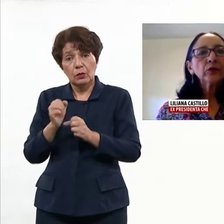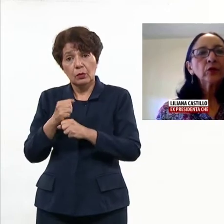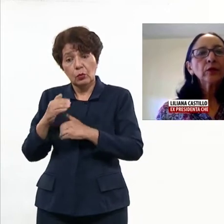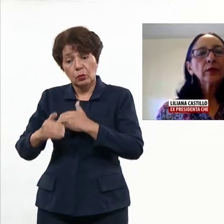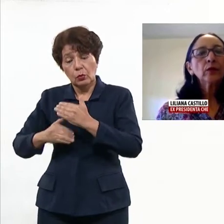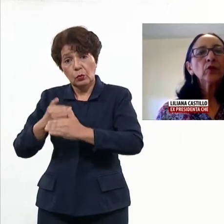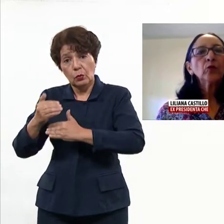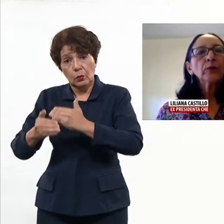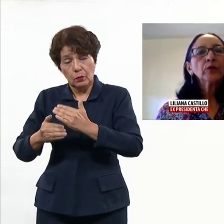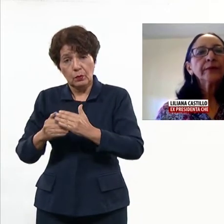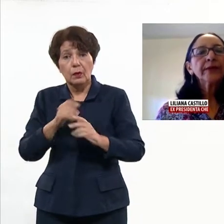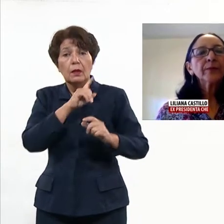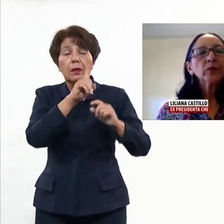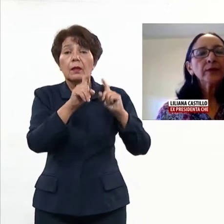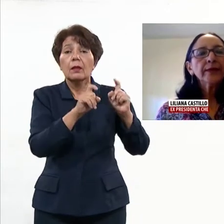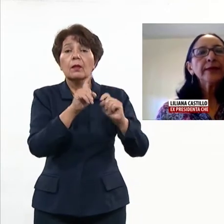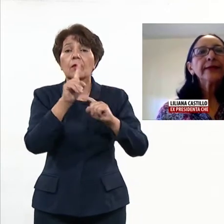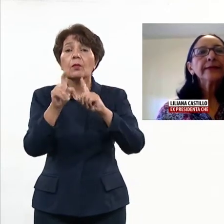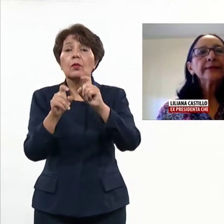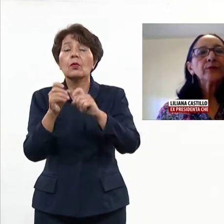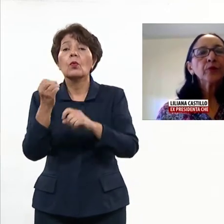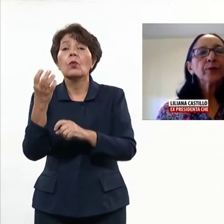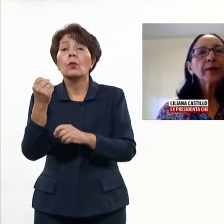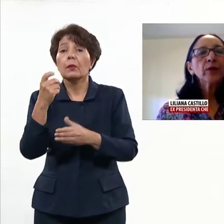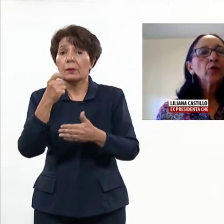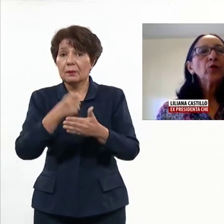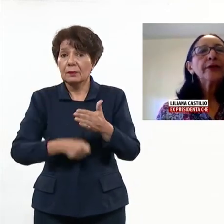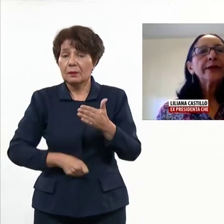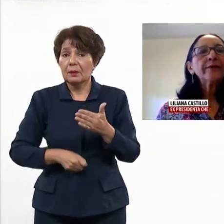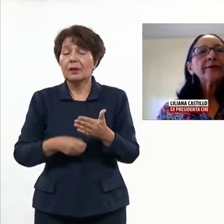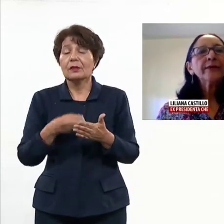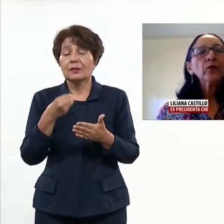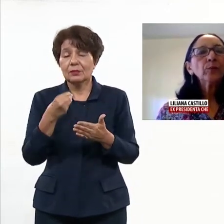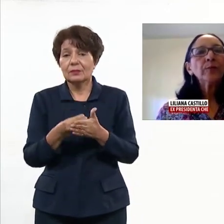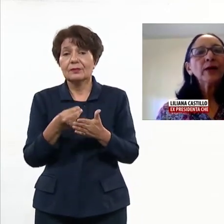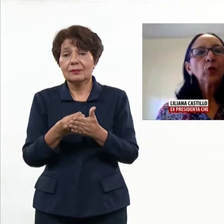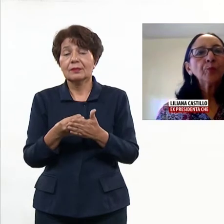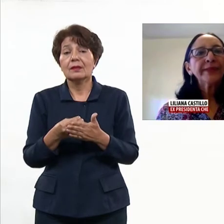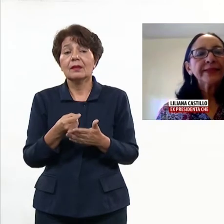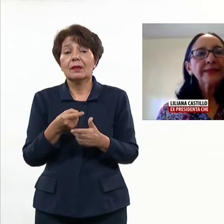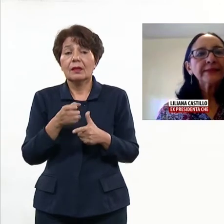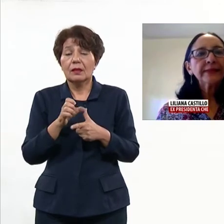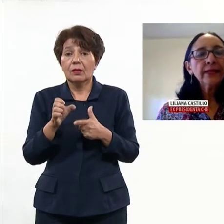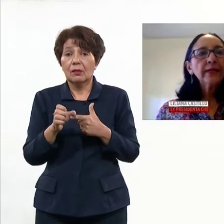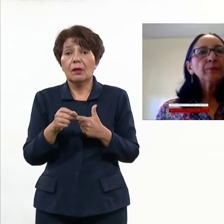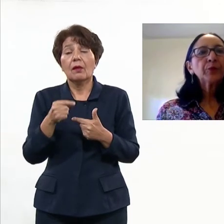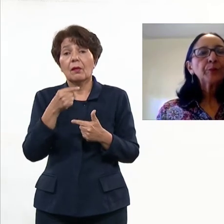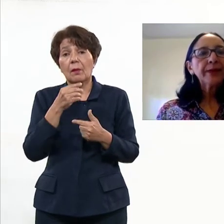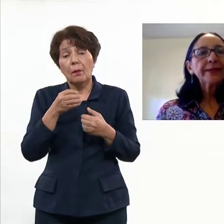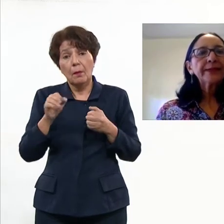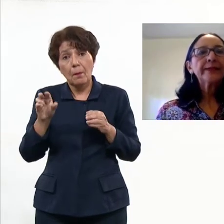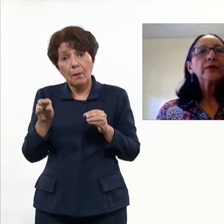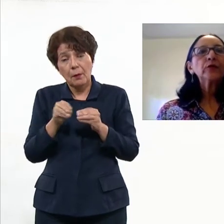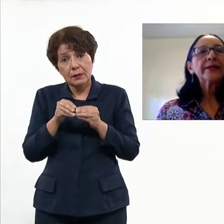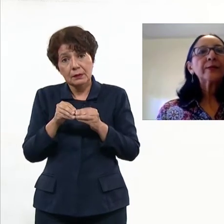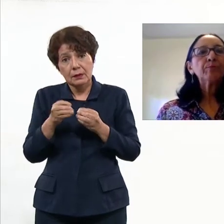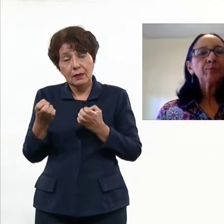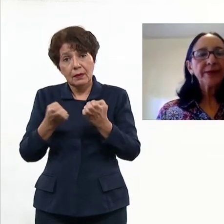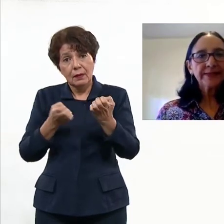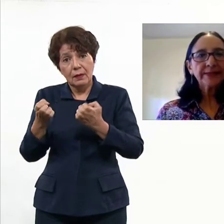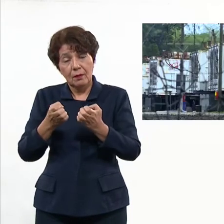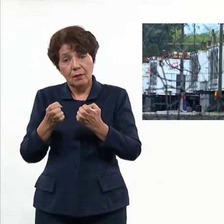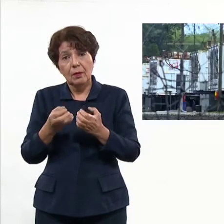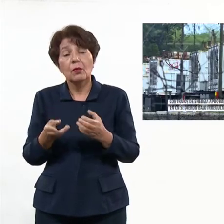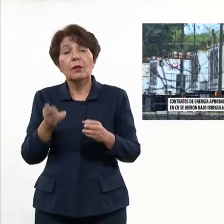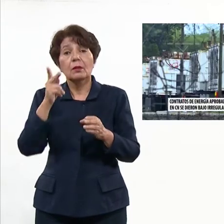licitación con nuevos términos y en esa forma hubiera habido más competencia por parte de otra